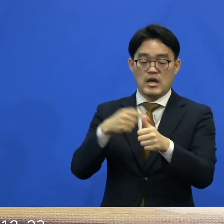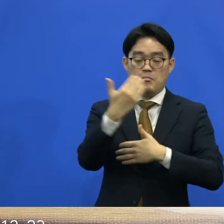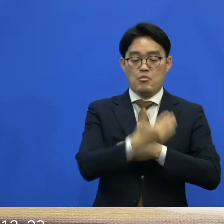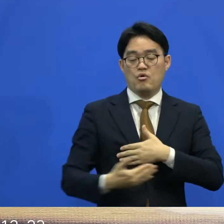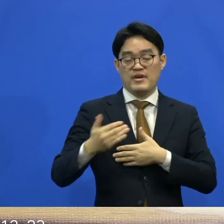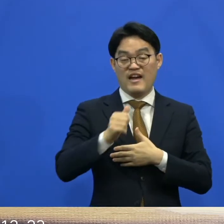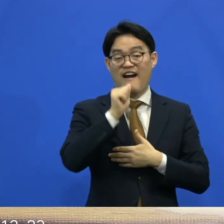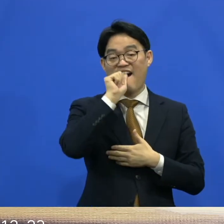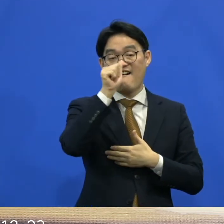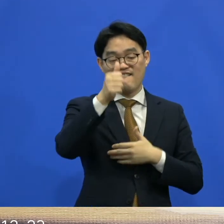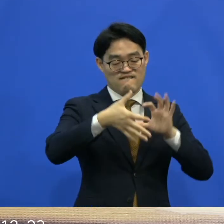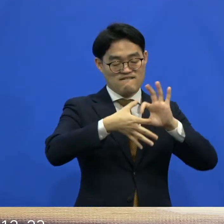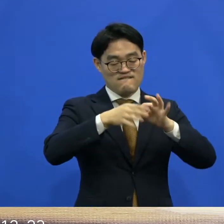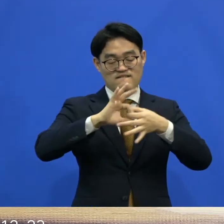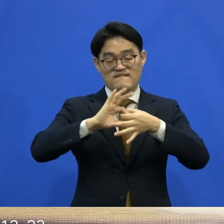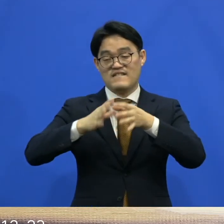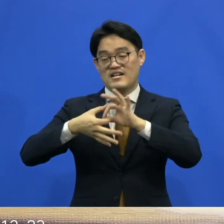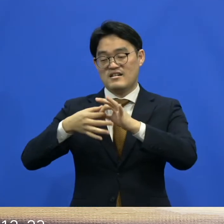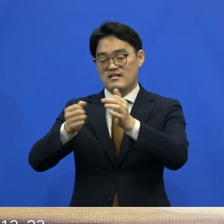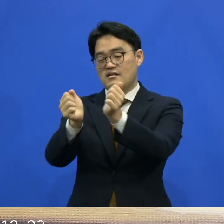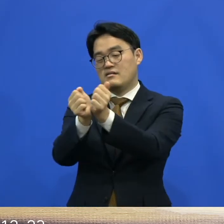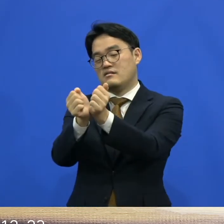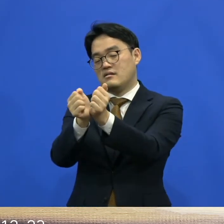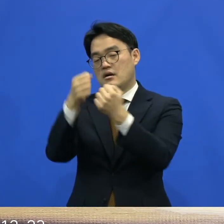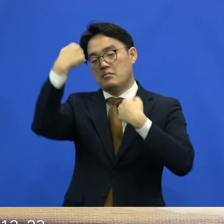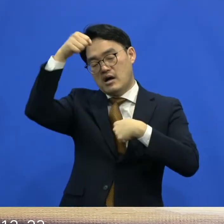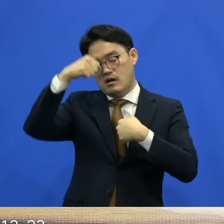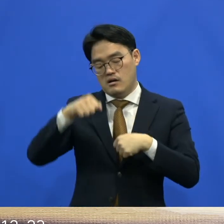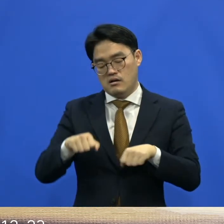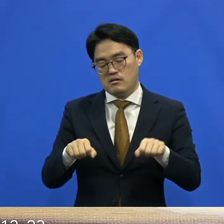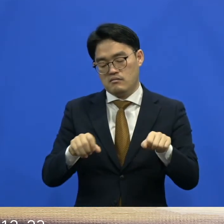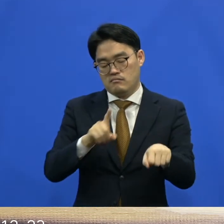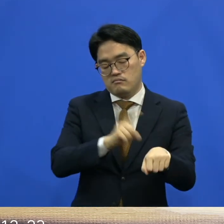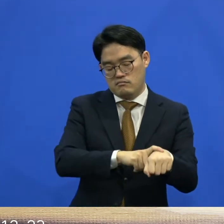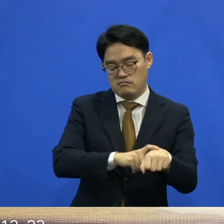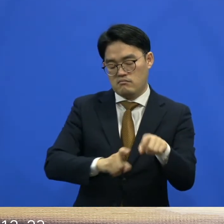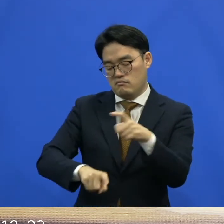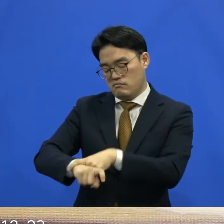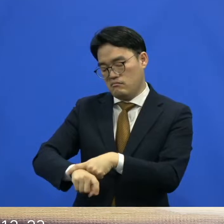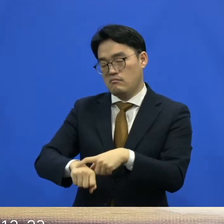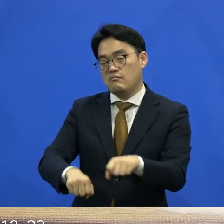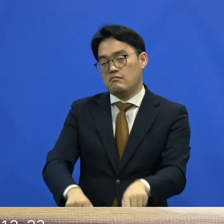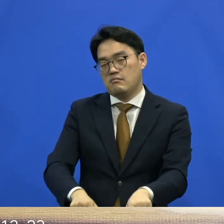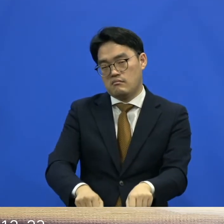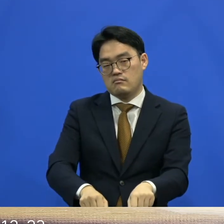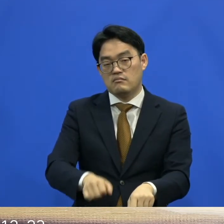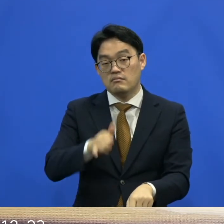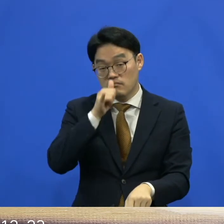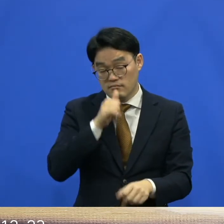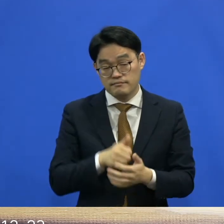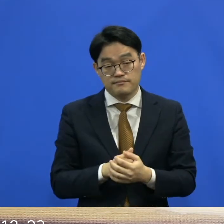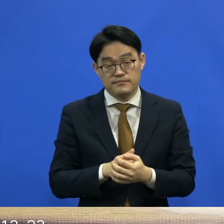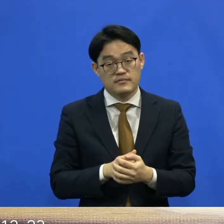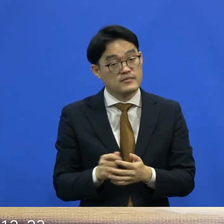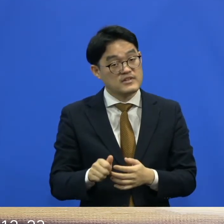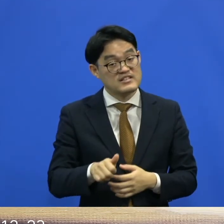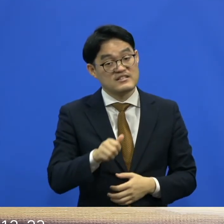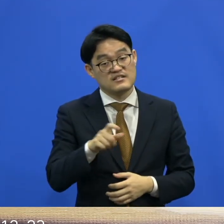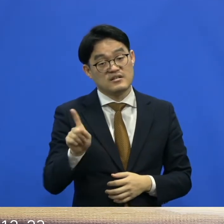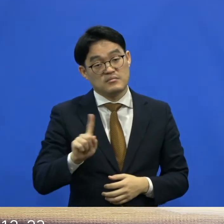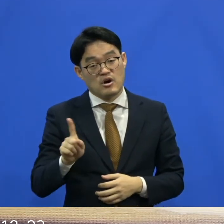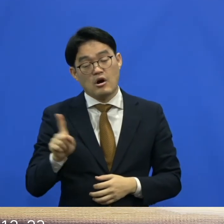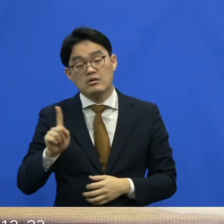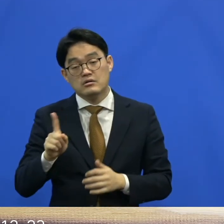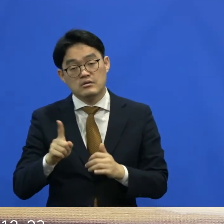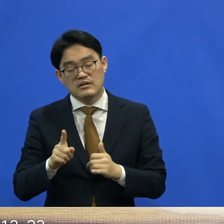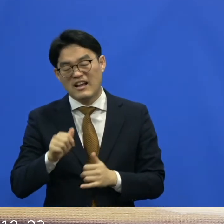자, 어느 역보는 이 부분을 이렇게 소개를 해요. 철이 그의 영혼 속으로